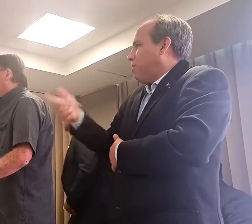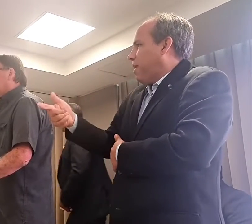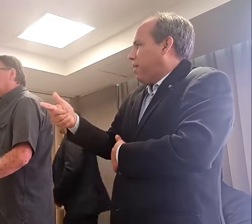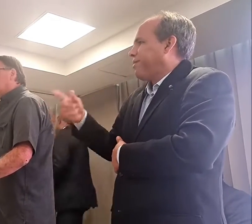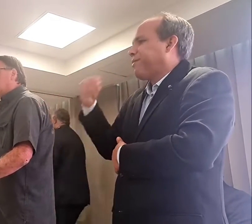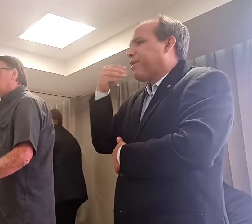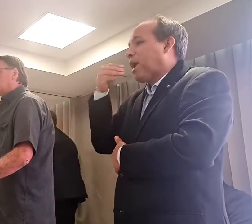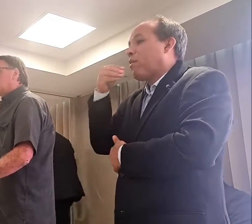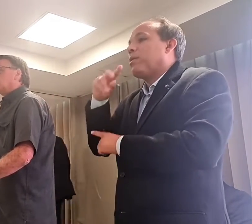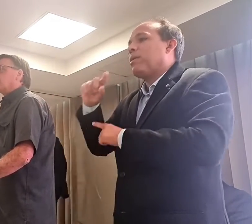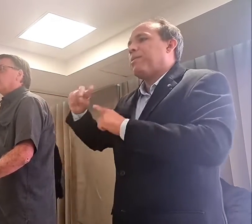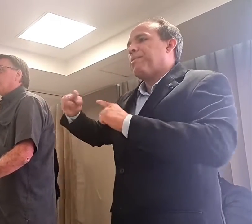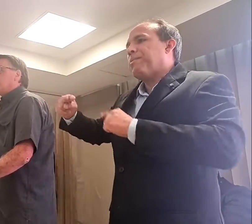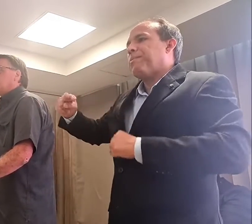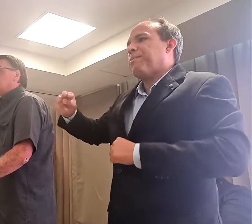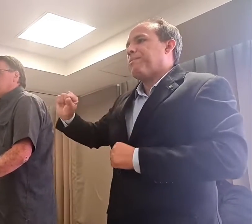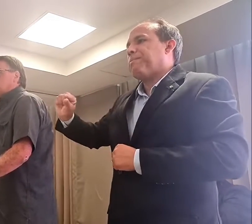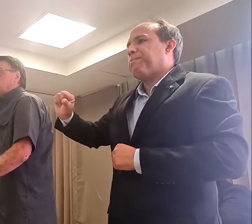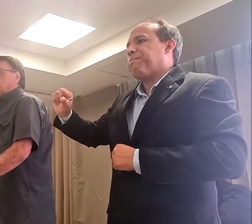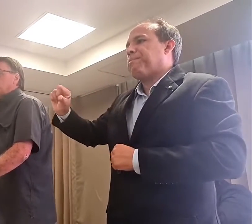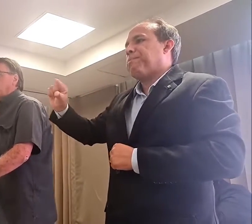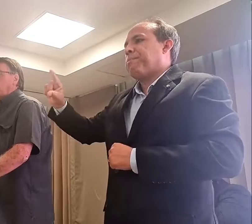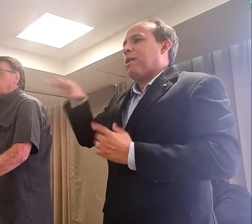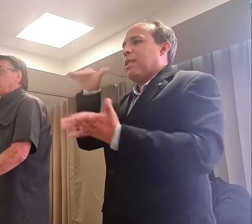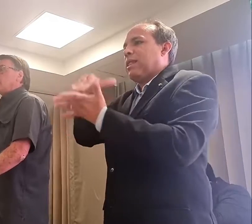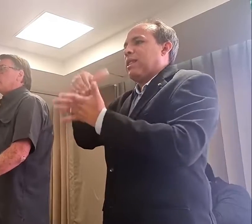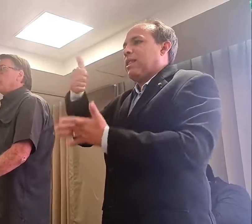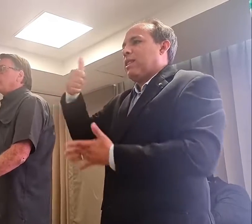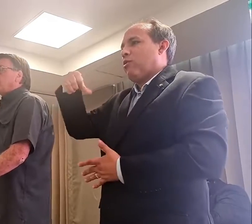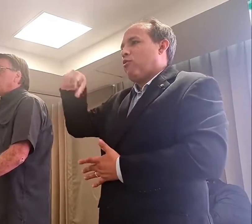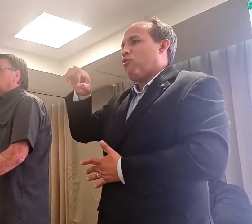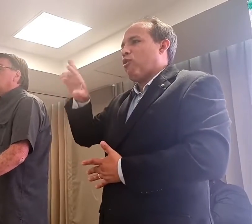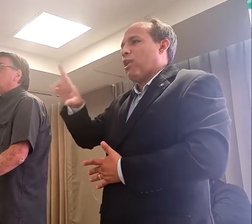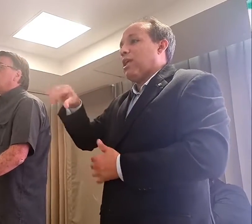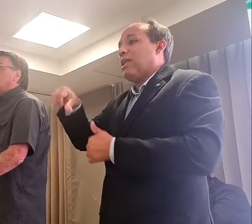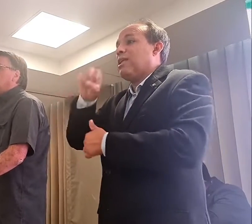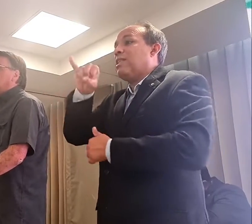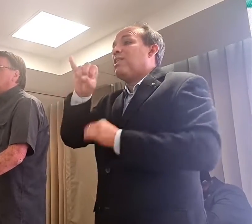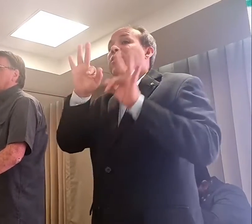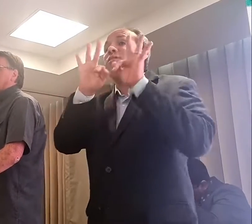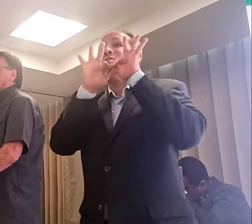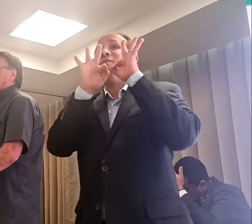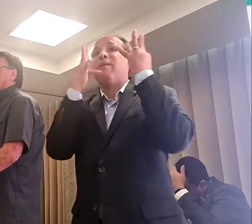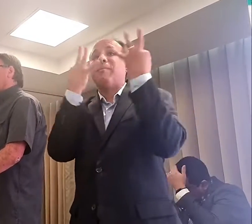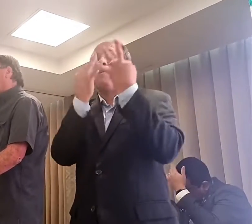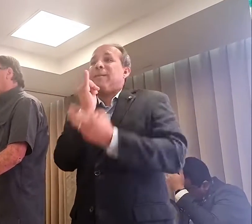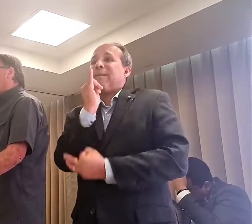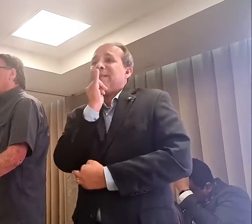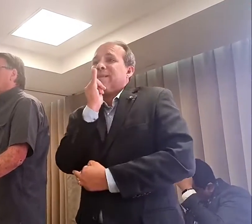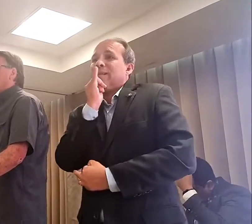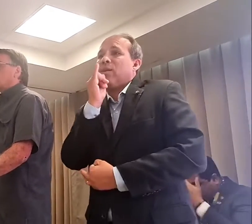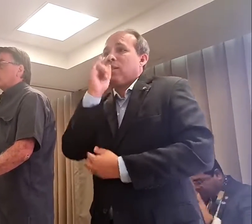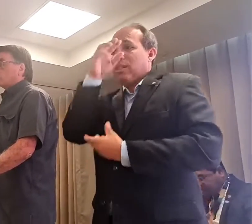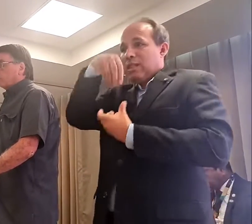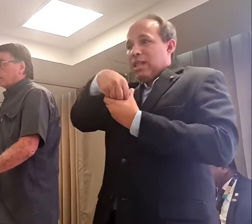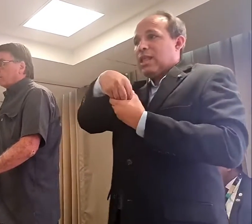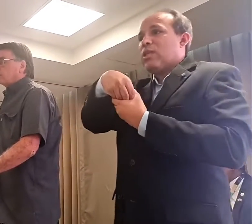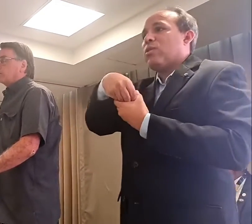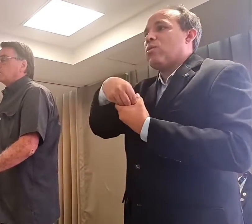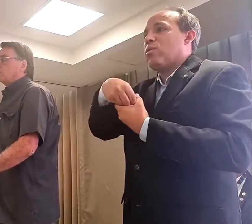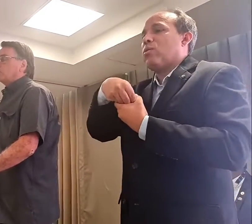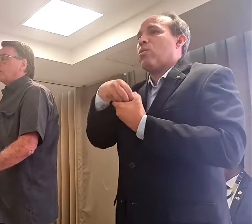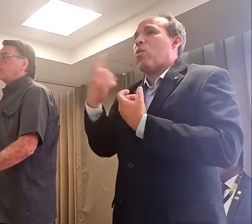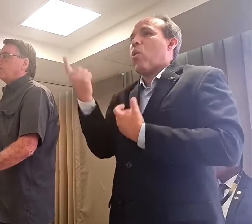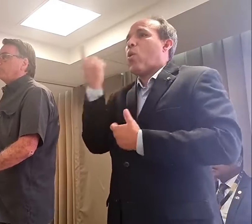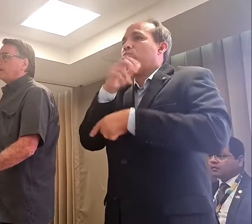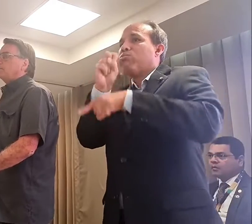e aumentando até chegar à média de R$ 190,00. E a família que, porventura, alguém